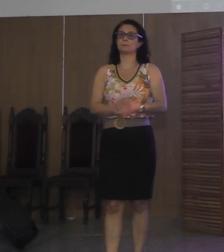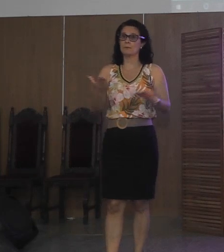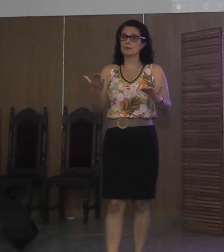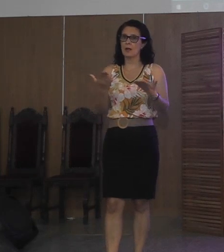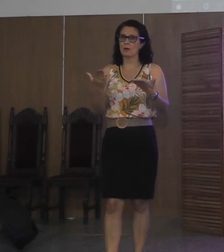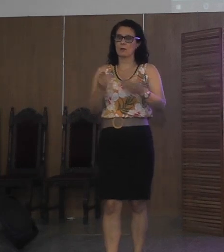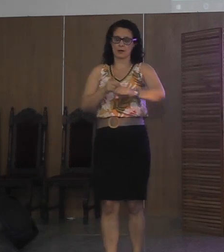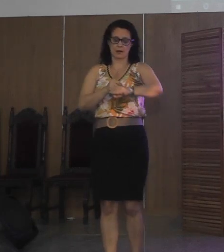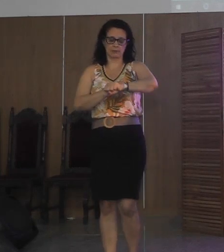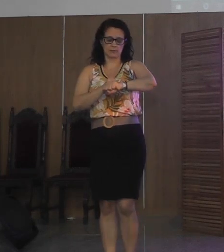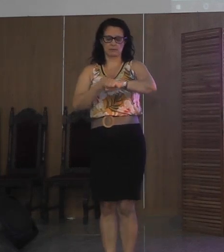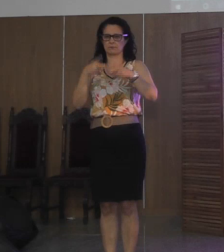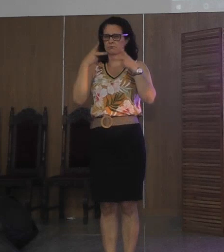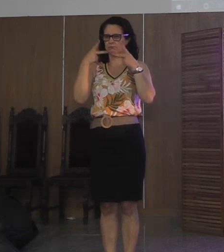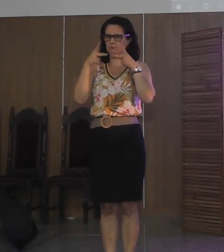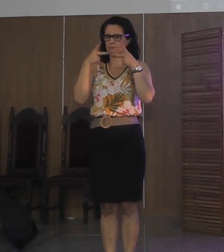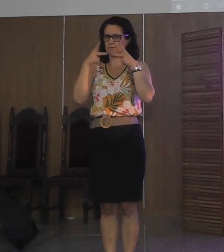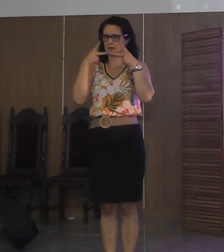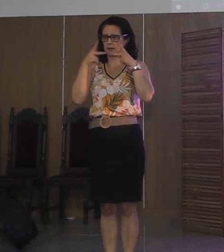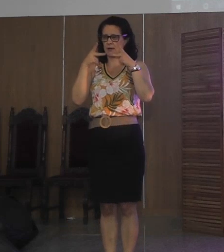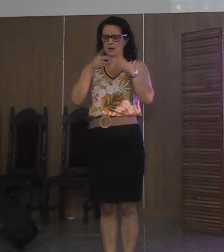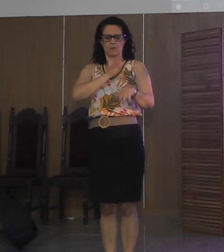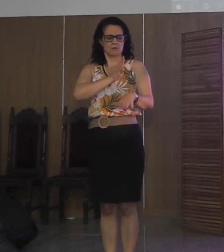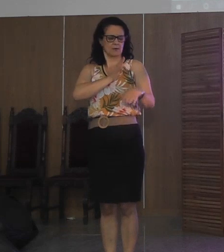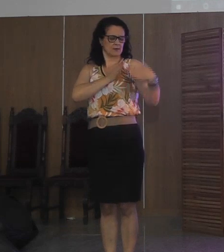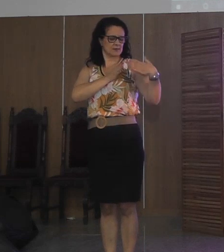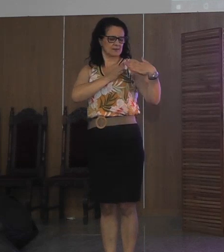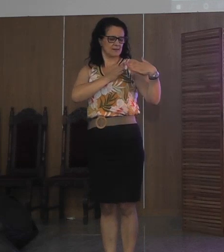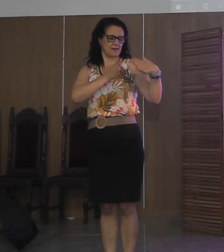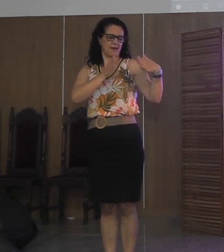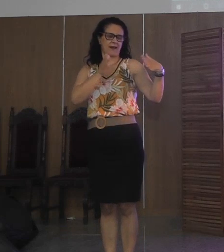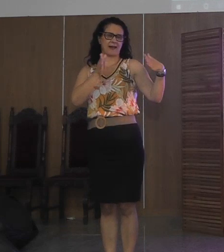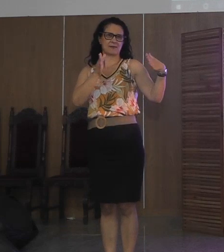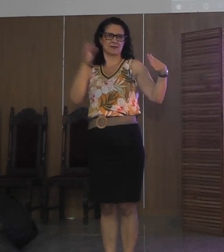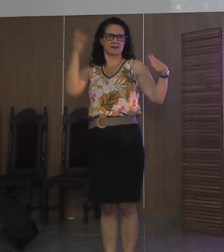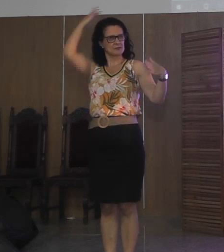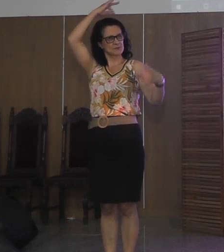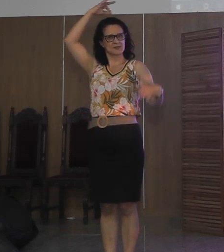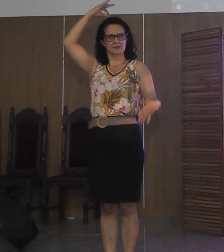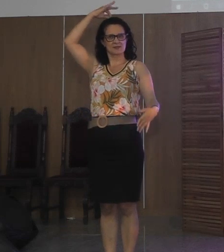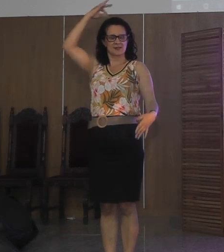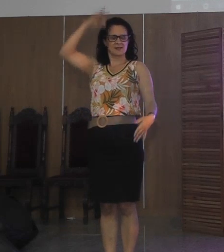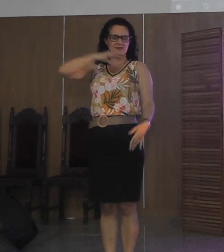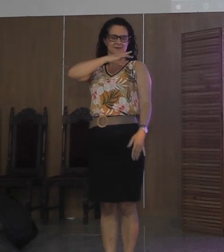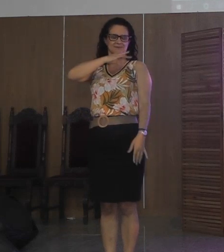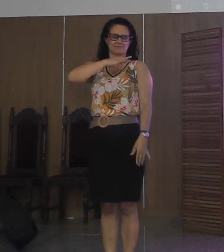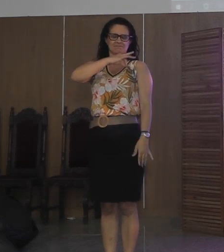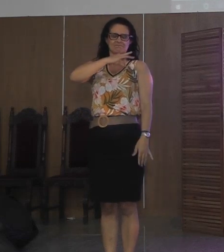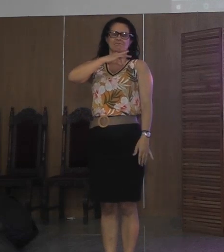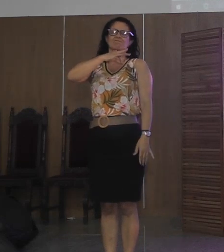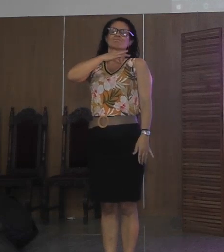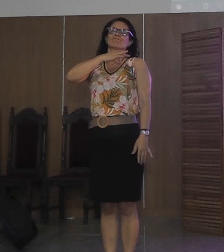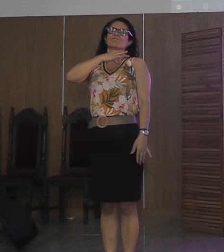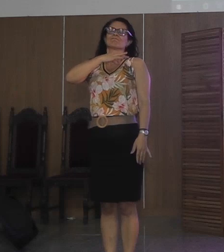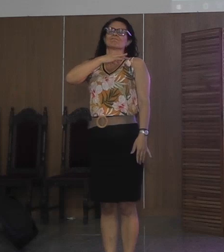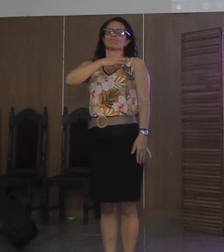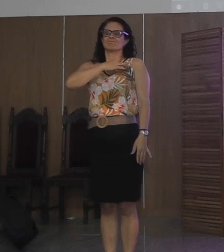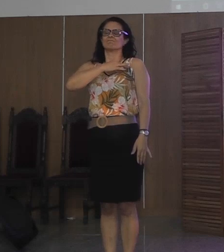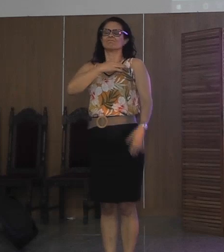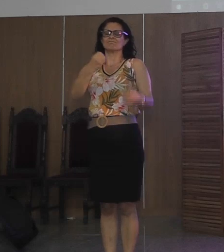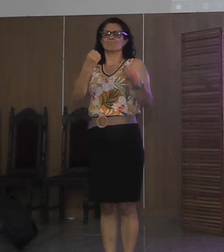alegria, com o nosso coração aberto, e o Espírito Santo há de estar assim, já colocou no coração, né, de um